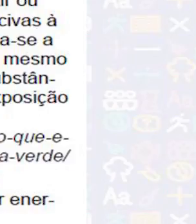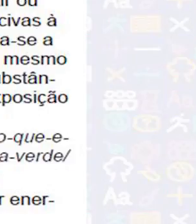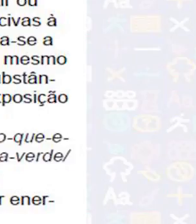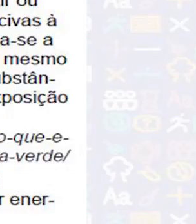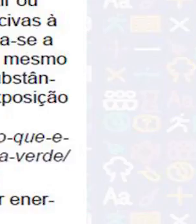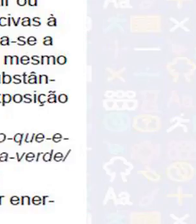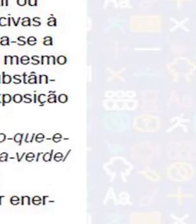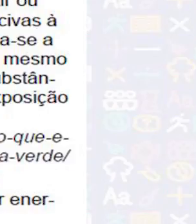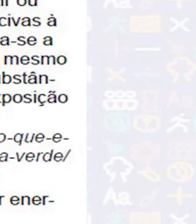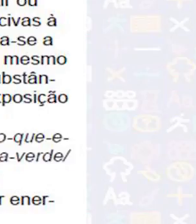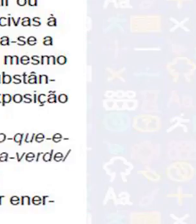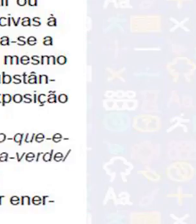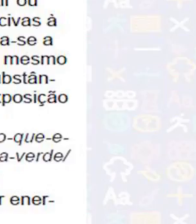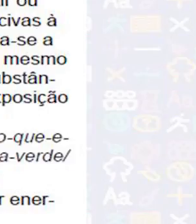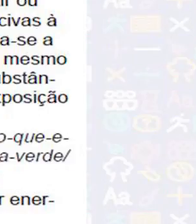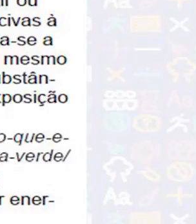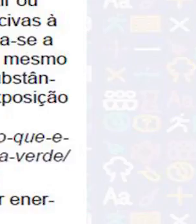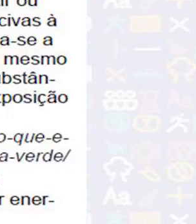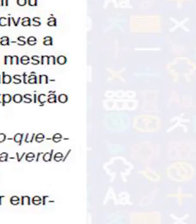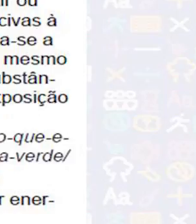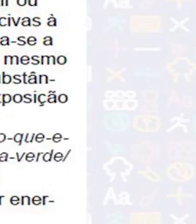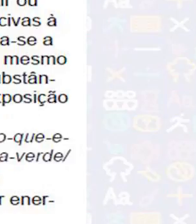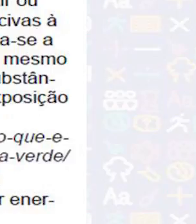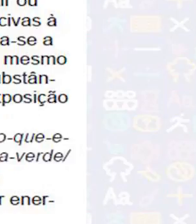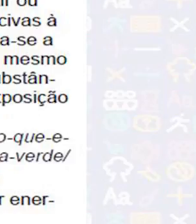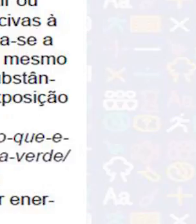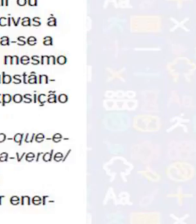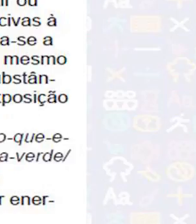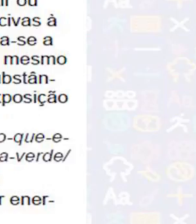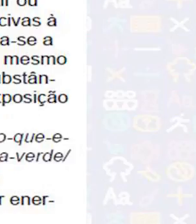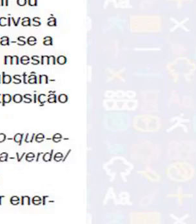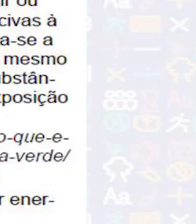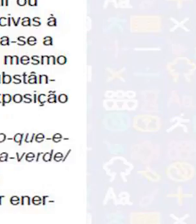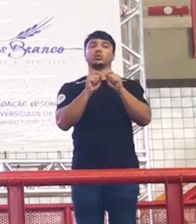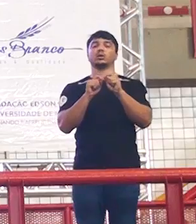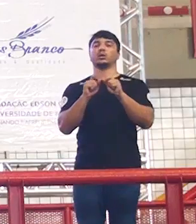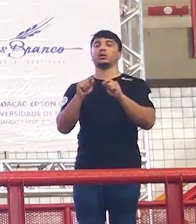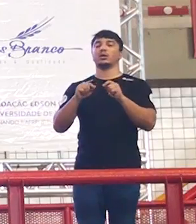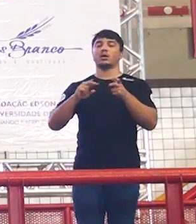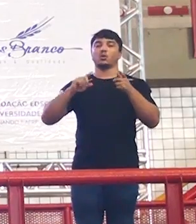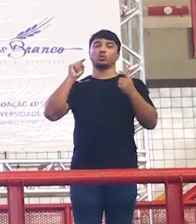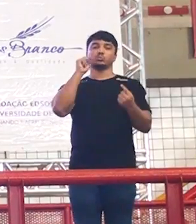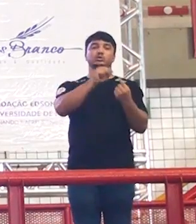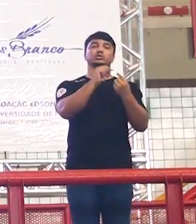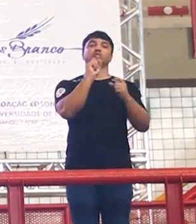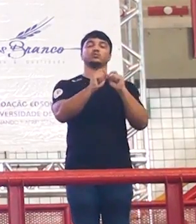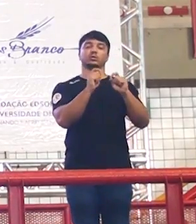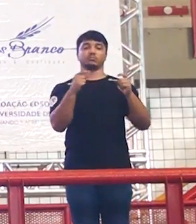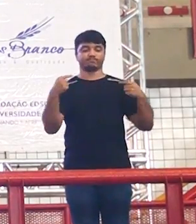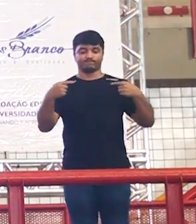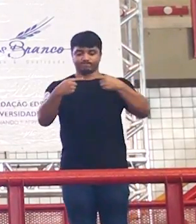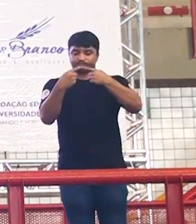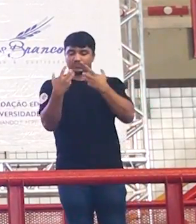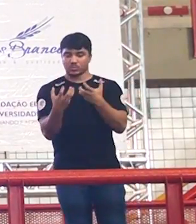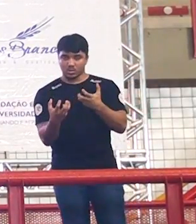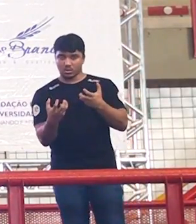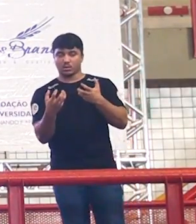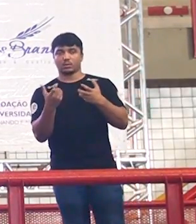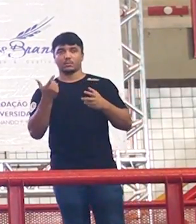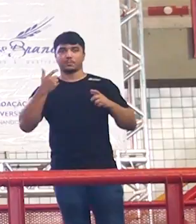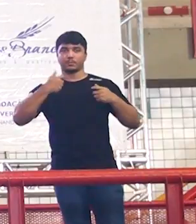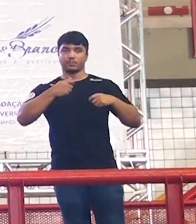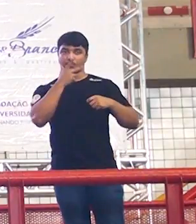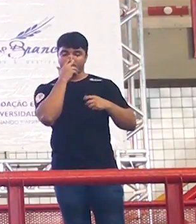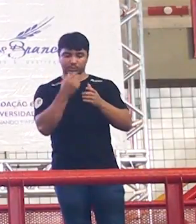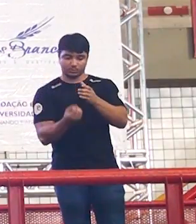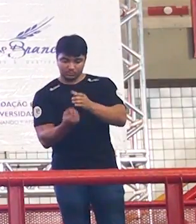é... Pessoal, química verde é um ramo da química que tem como objetivo gerar o que a gente precisa,